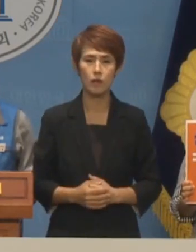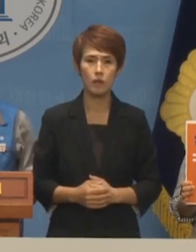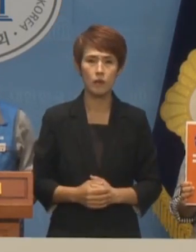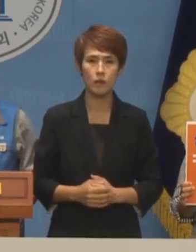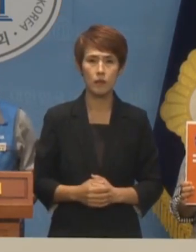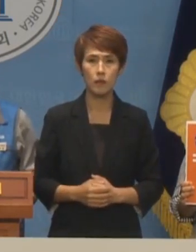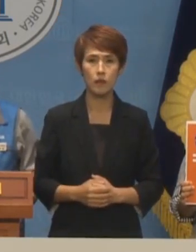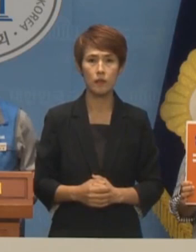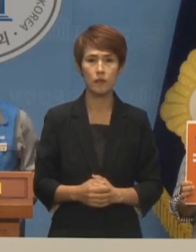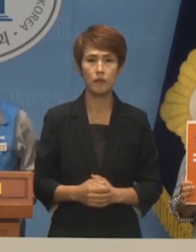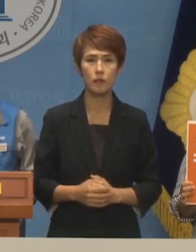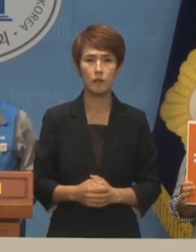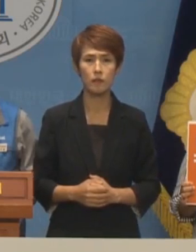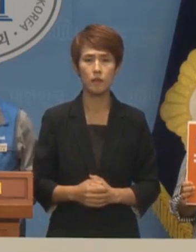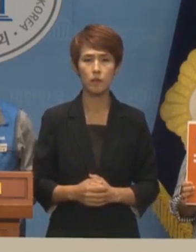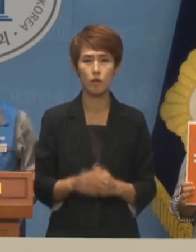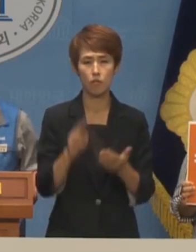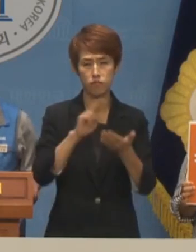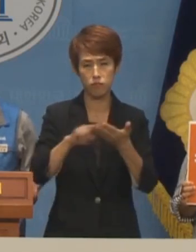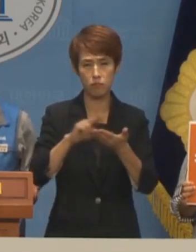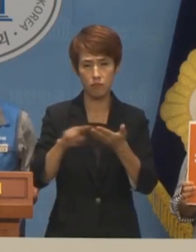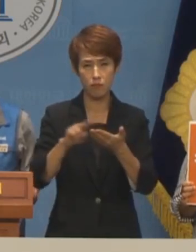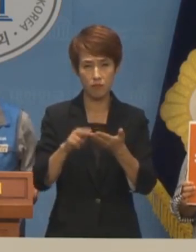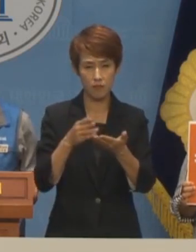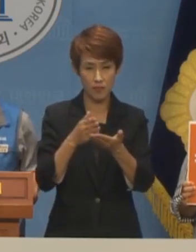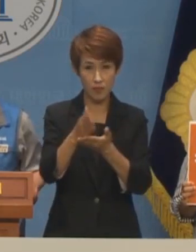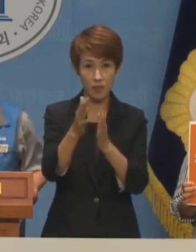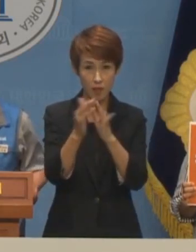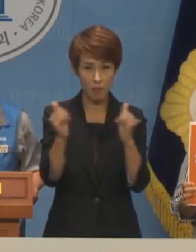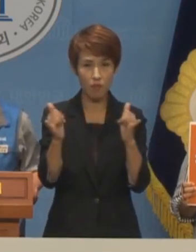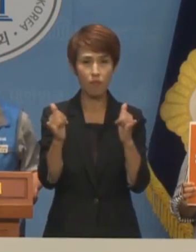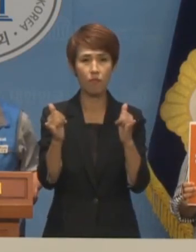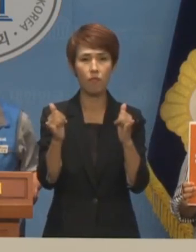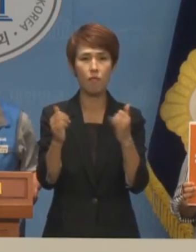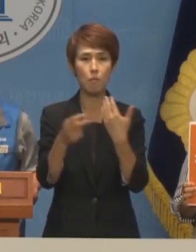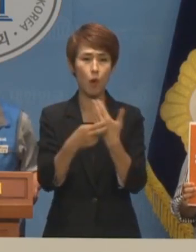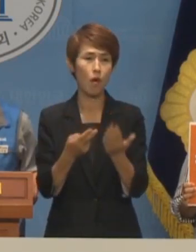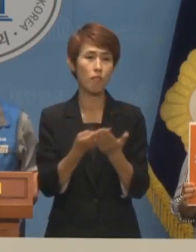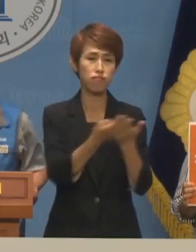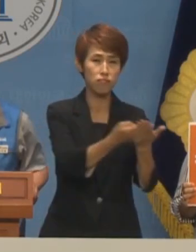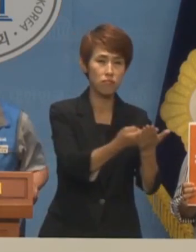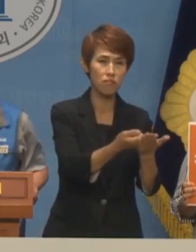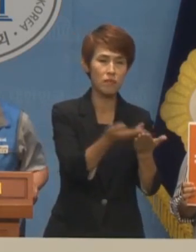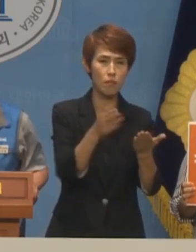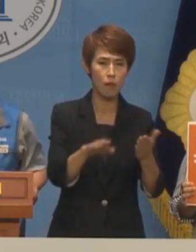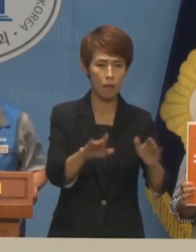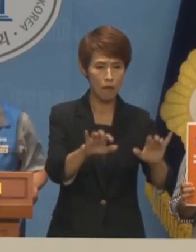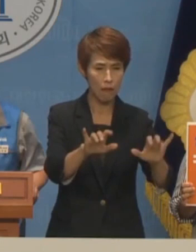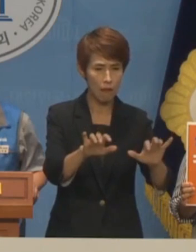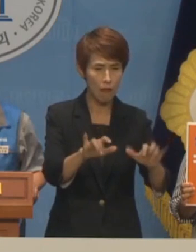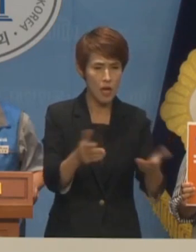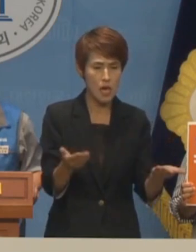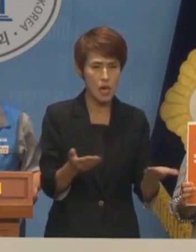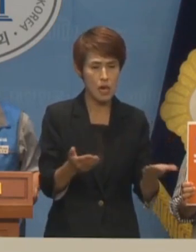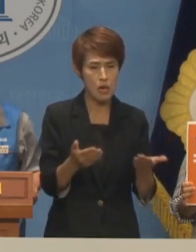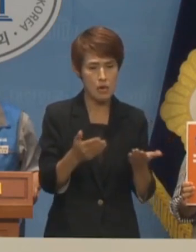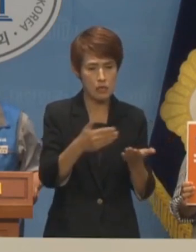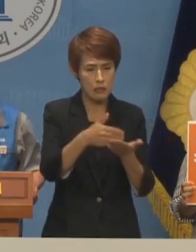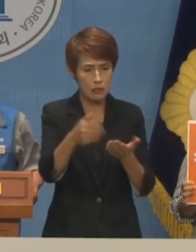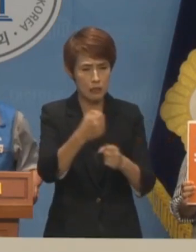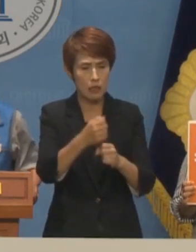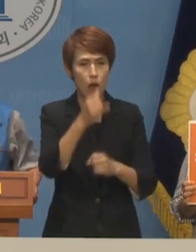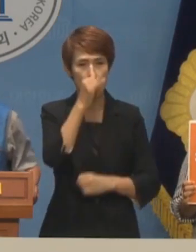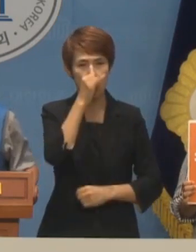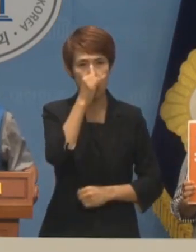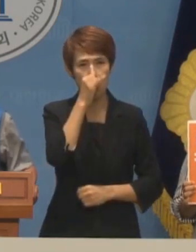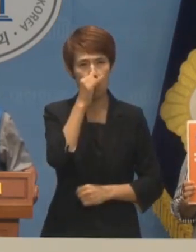또한 웹툰 작가들은 병원에 입원해서도 작업을 해야 되고 심지어 유산을 하는